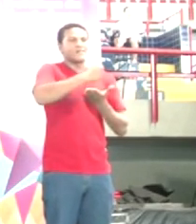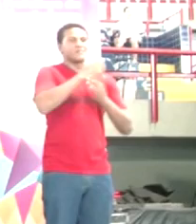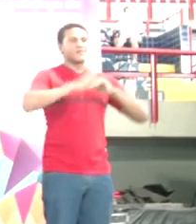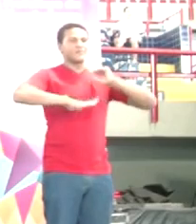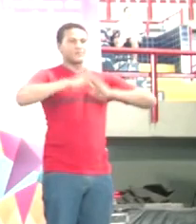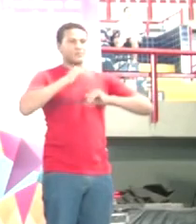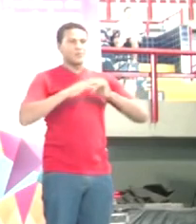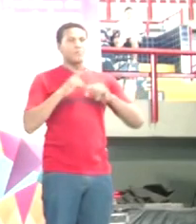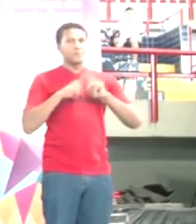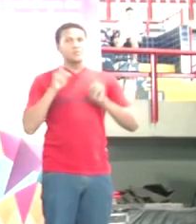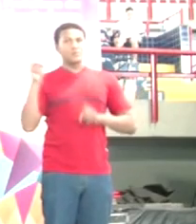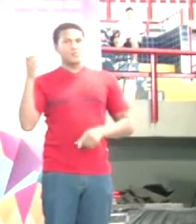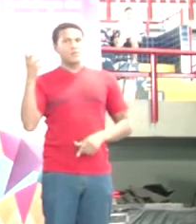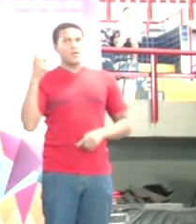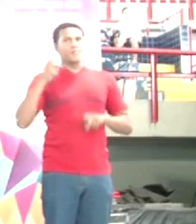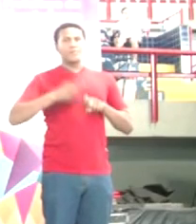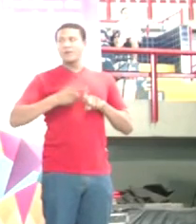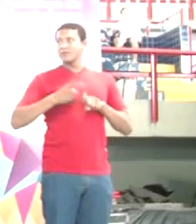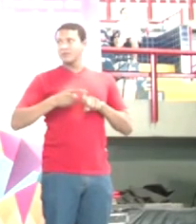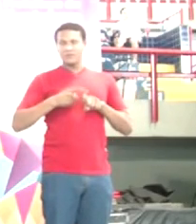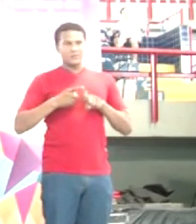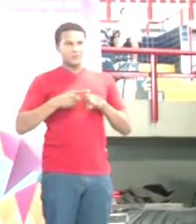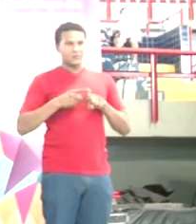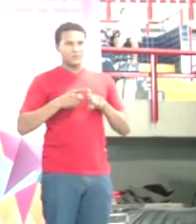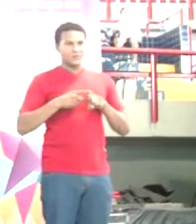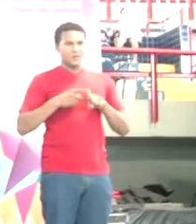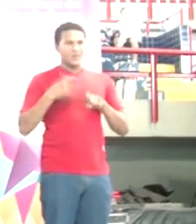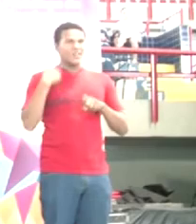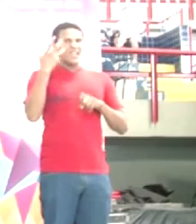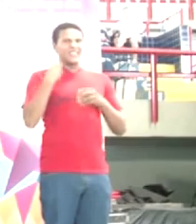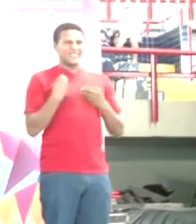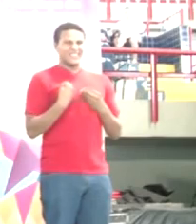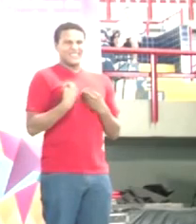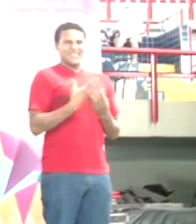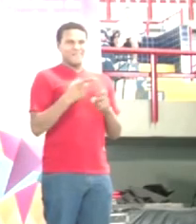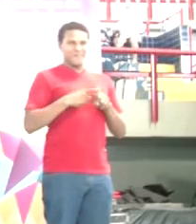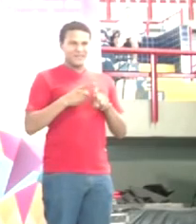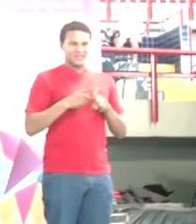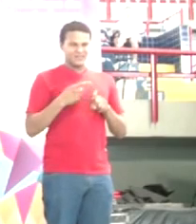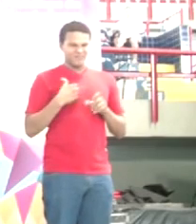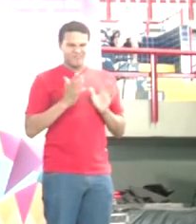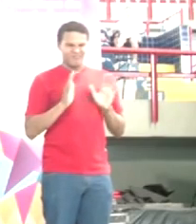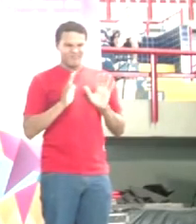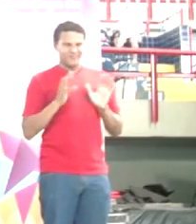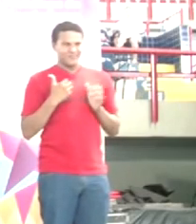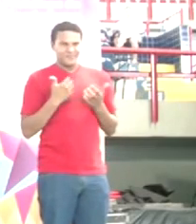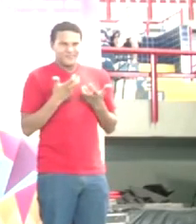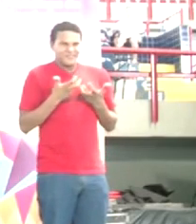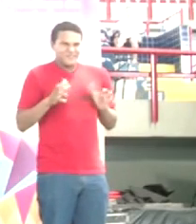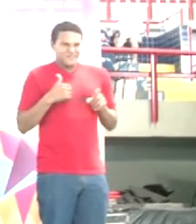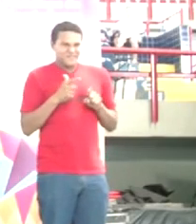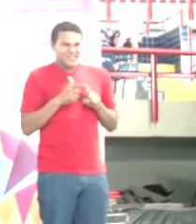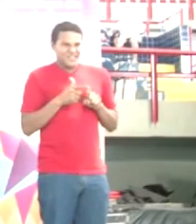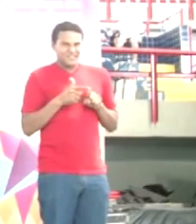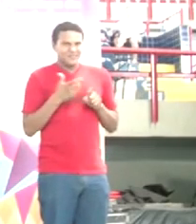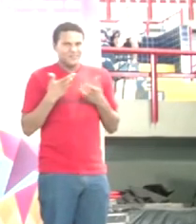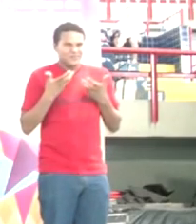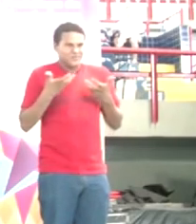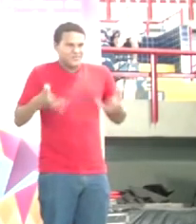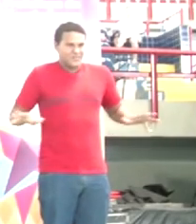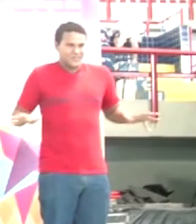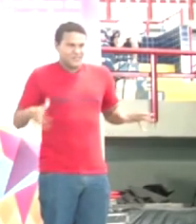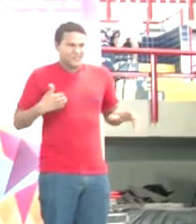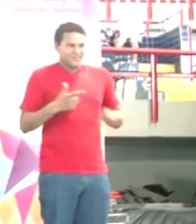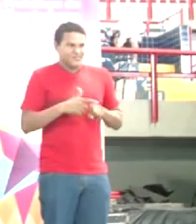da média. Papai, eu não vou dar para ninguém não, né? Então eles queriam que eu fizesse medicina e eu não queria fazer medicina, eu queria